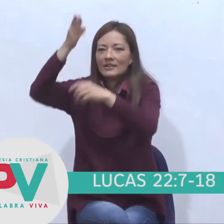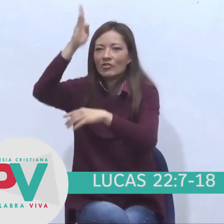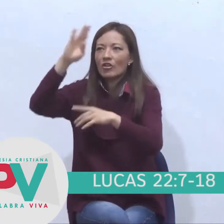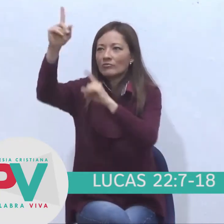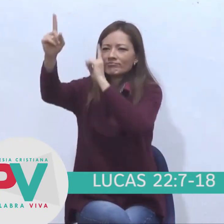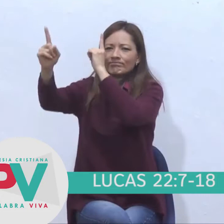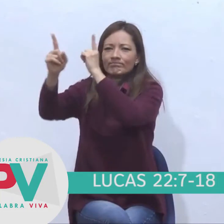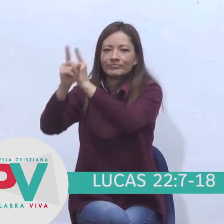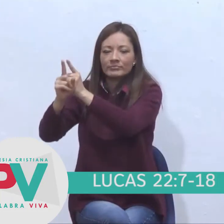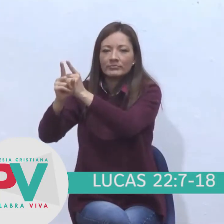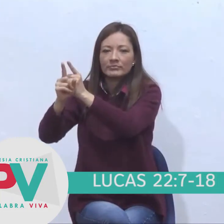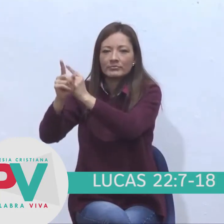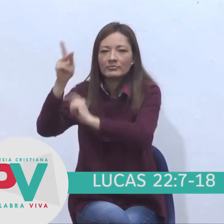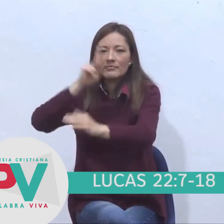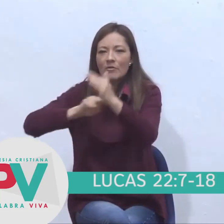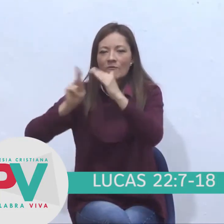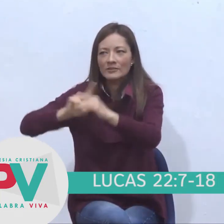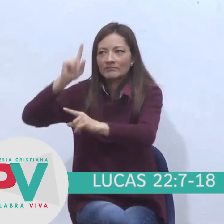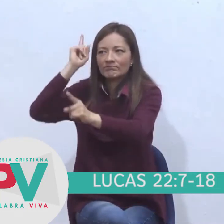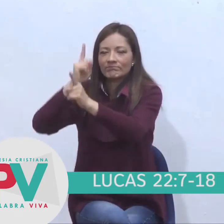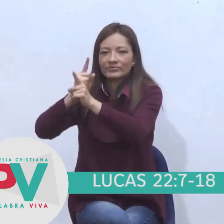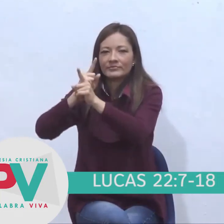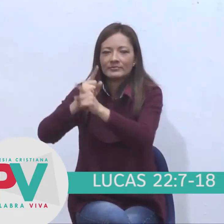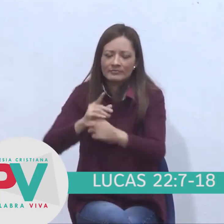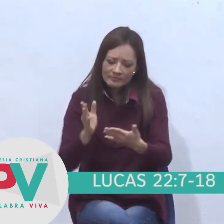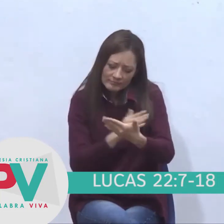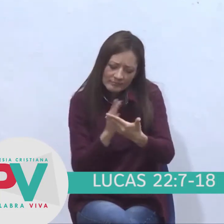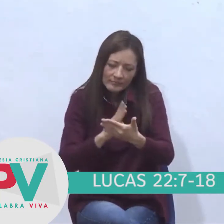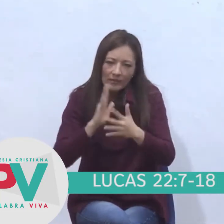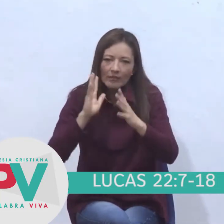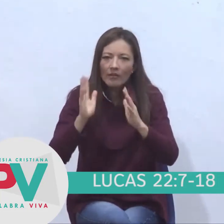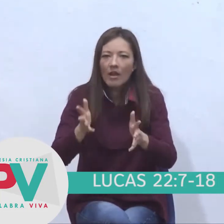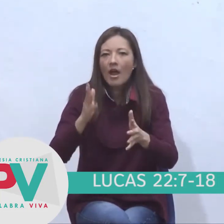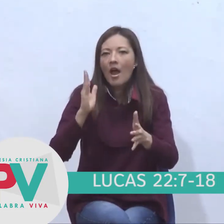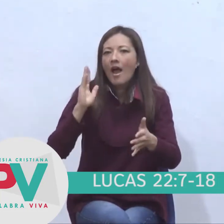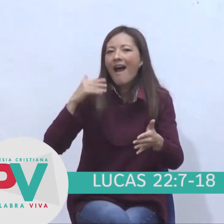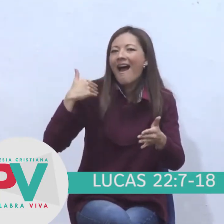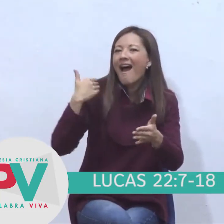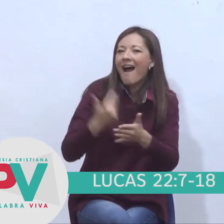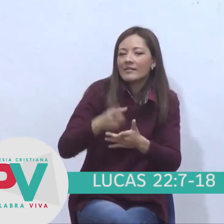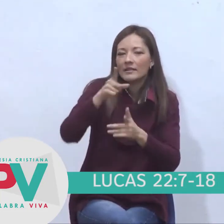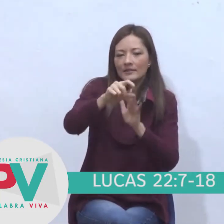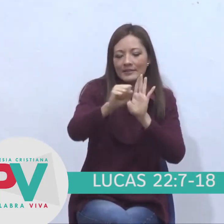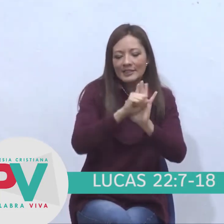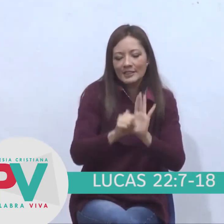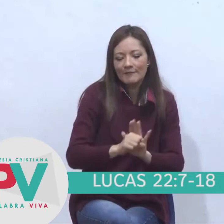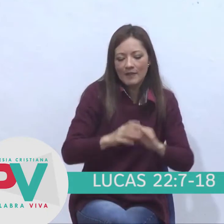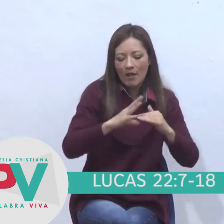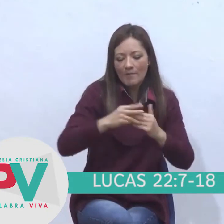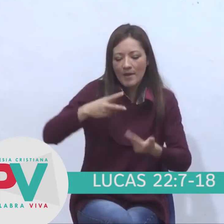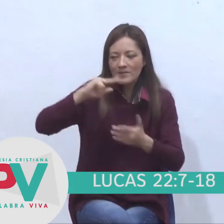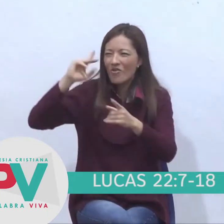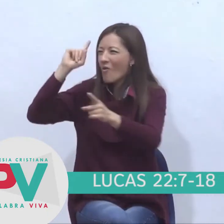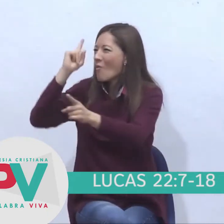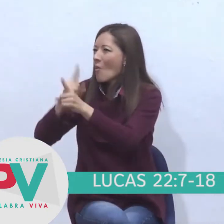dice: hasta que su significado se cumpla en el cielo. Ahora la pregunta